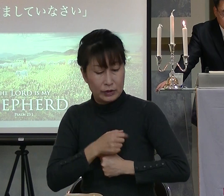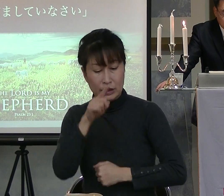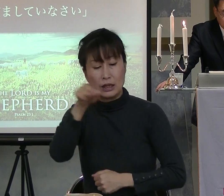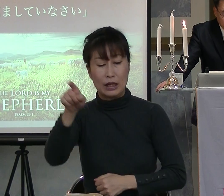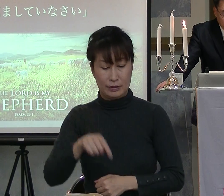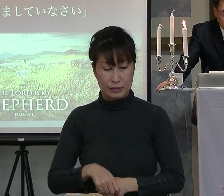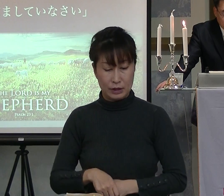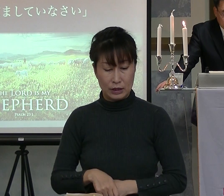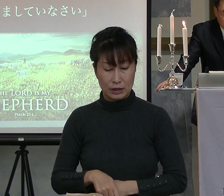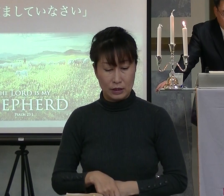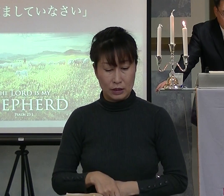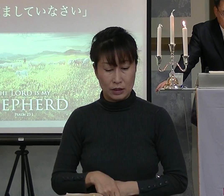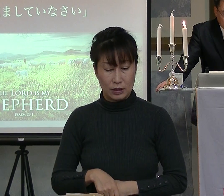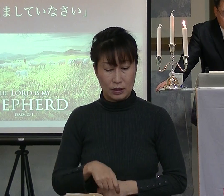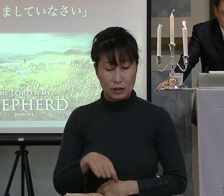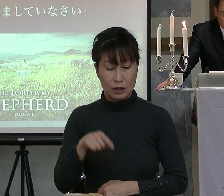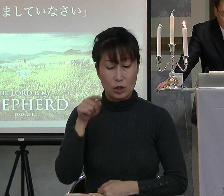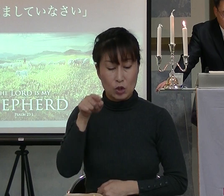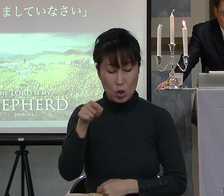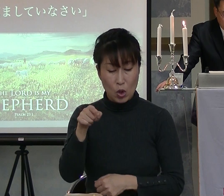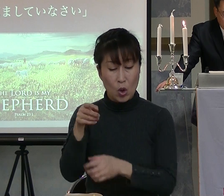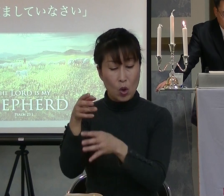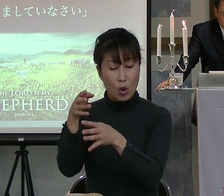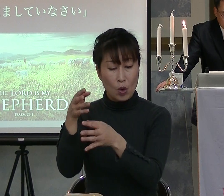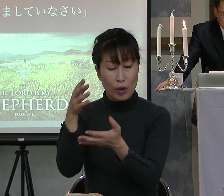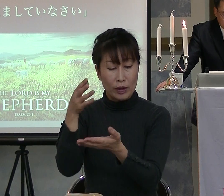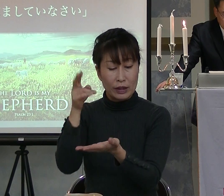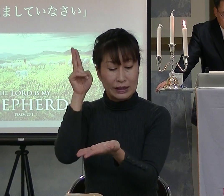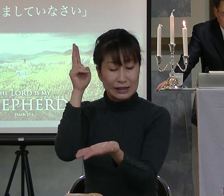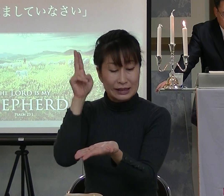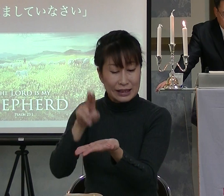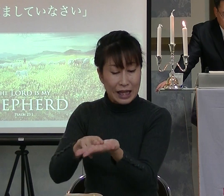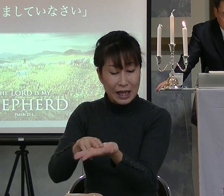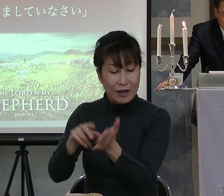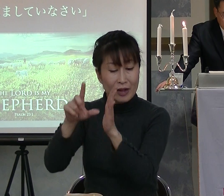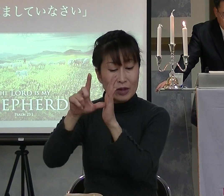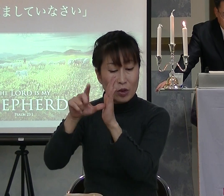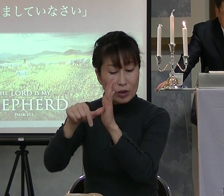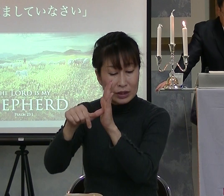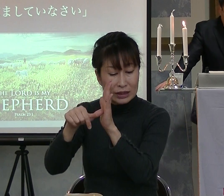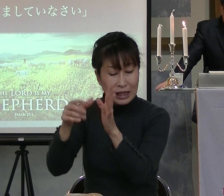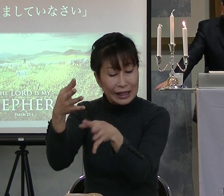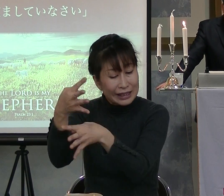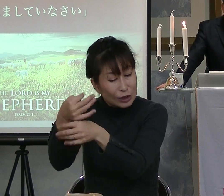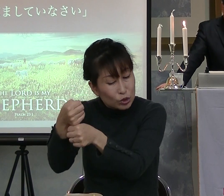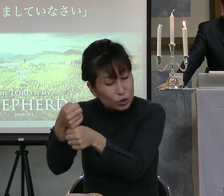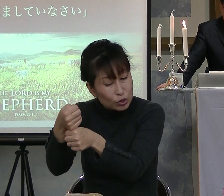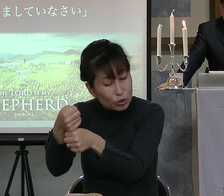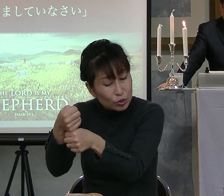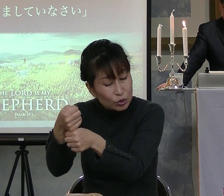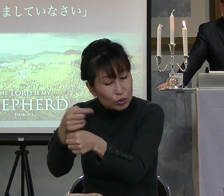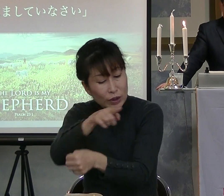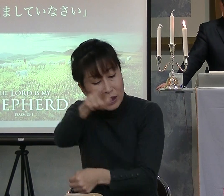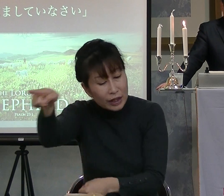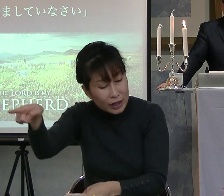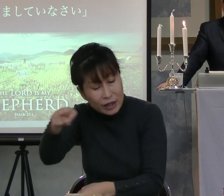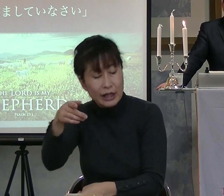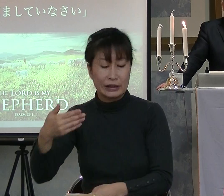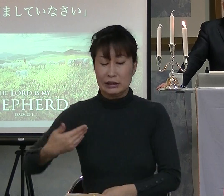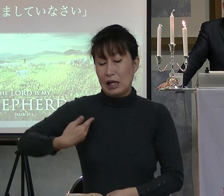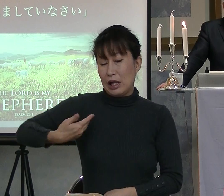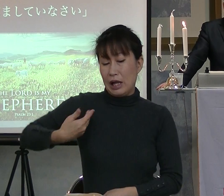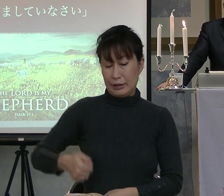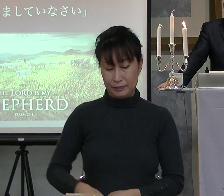さい。その定めの時がいつだかあなた方は知らないからです